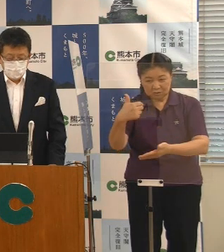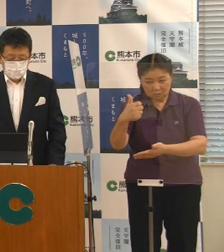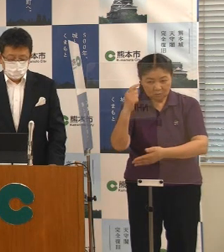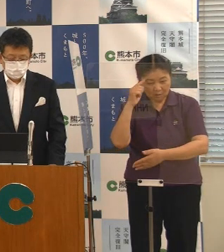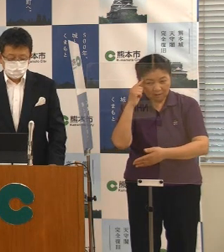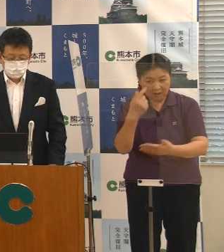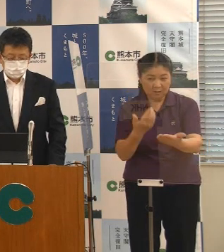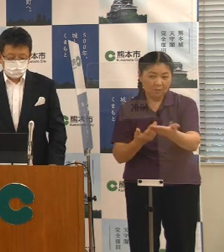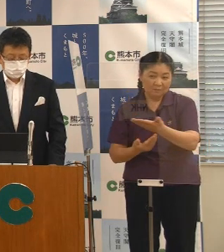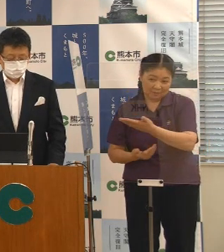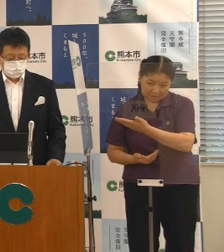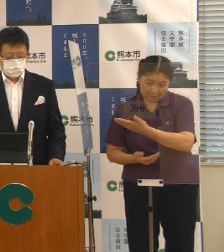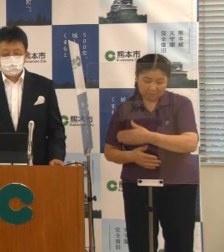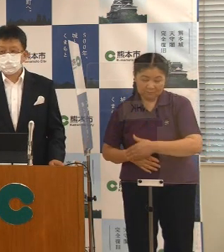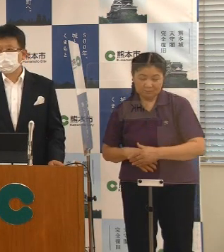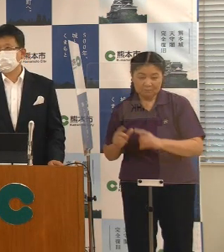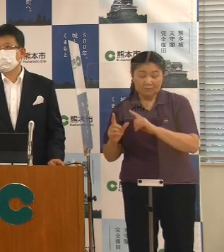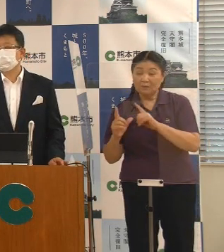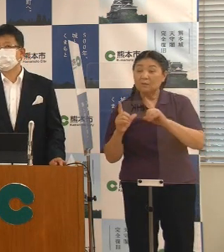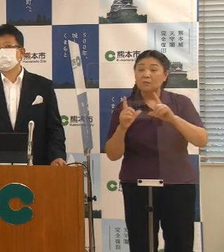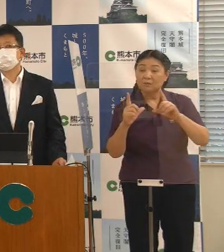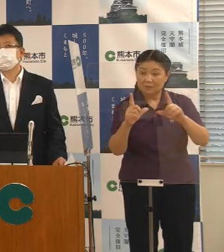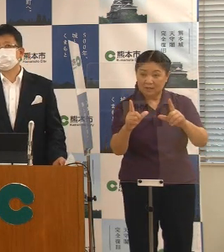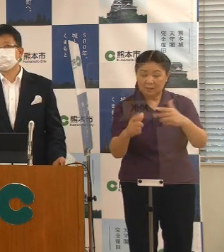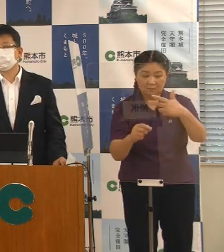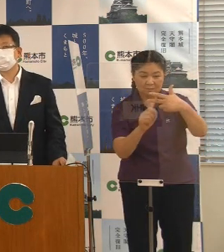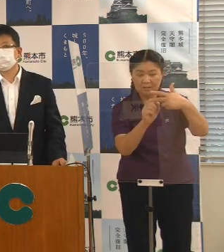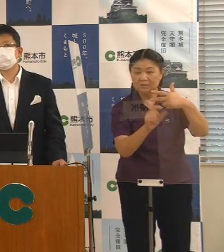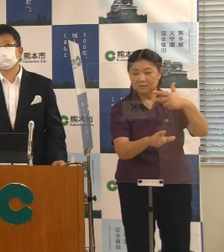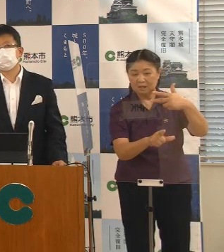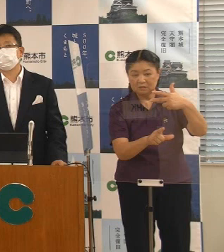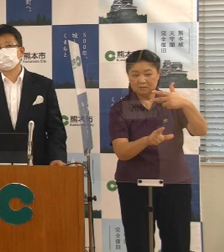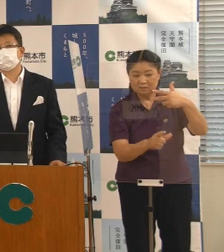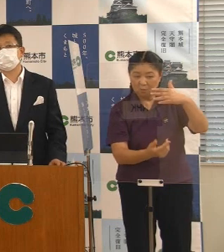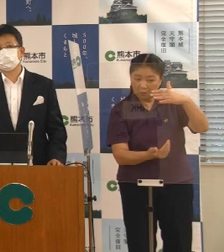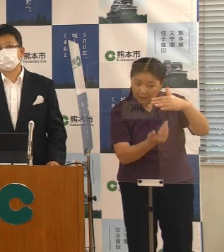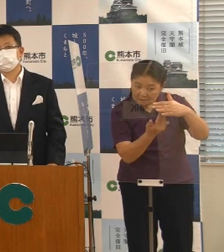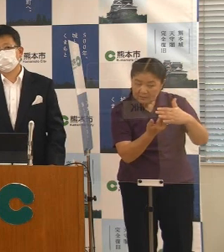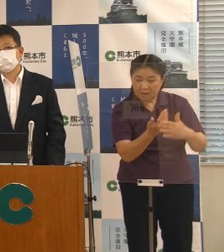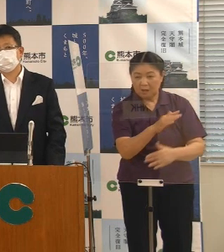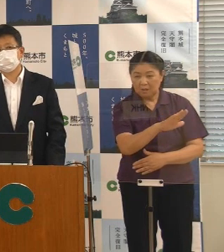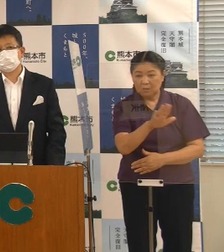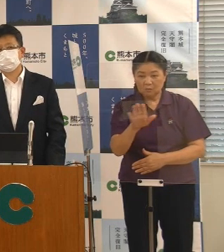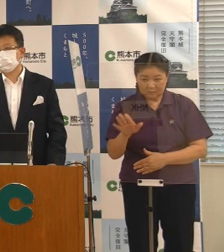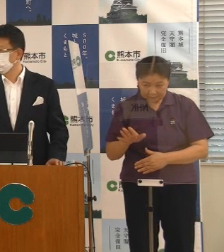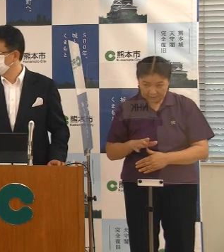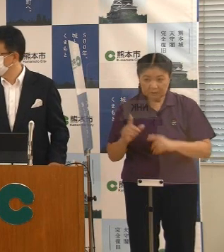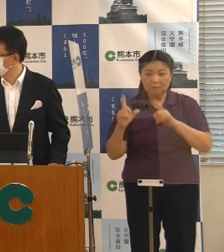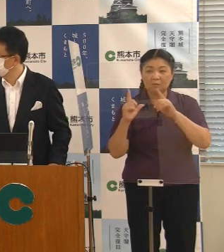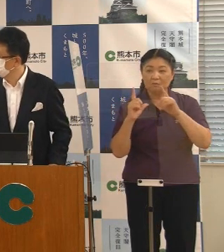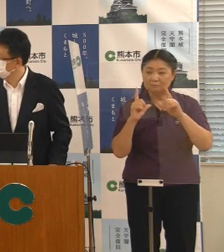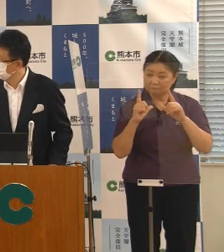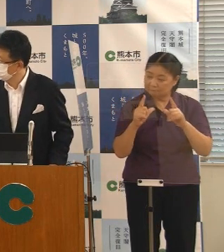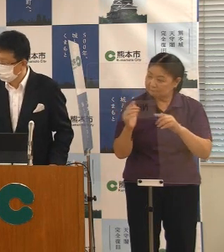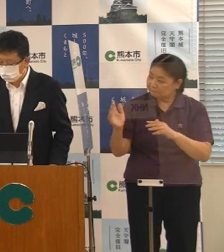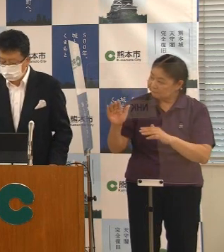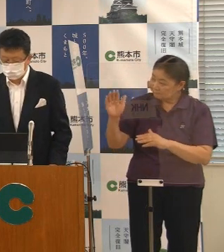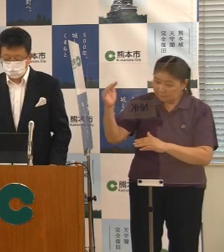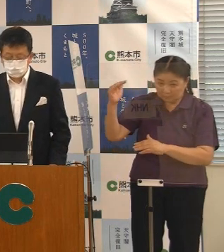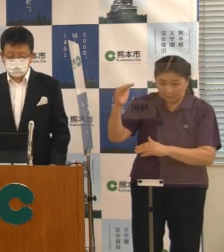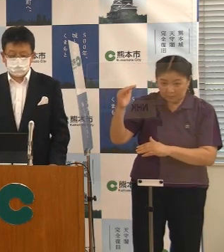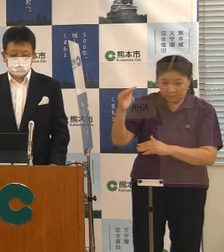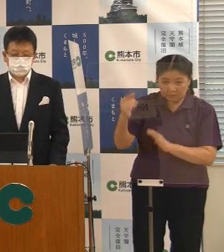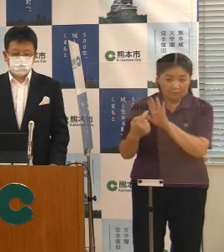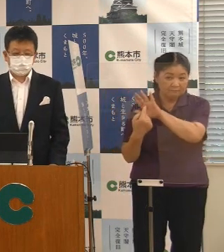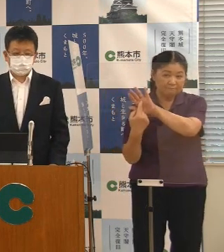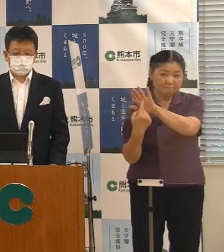ます。 はい、これはもう、7月の初旬にですね、皆さんにも、大体のシミュレーションを